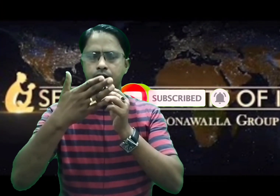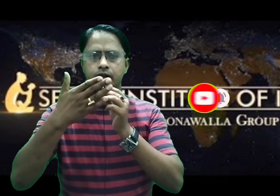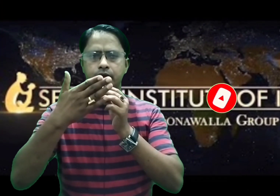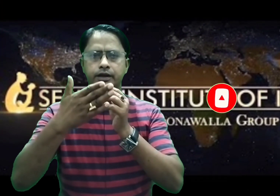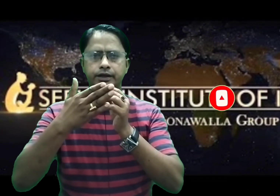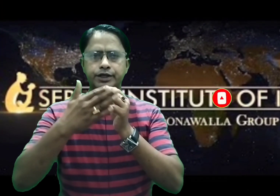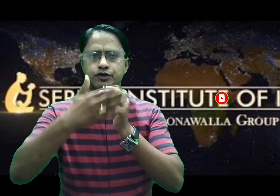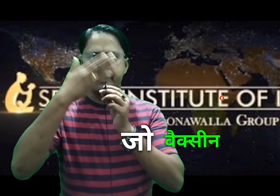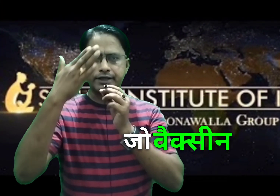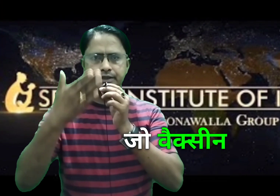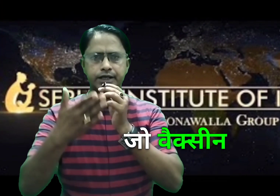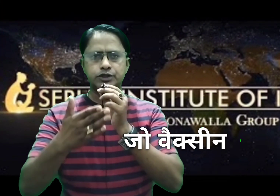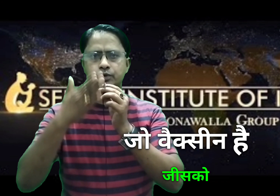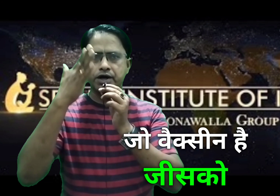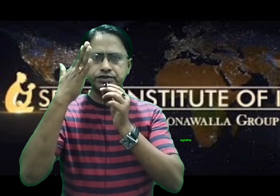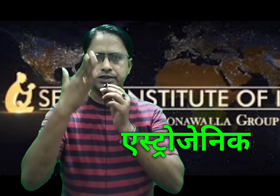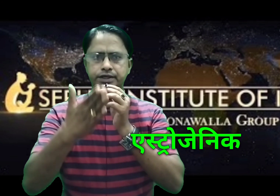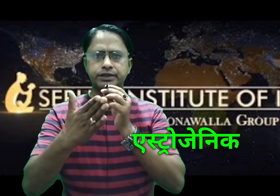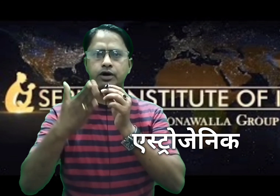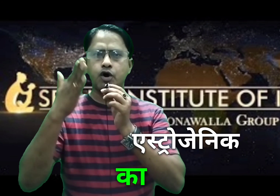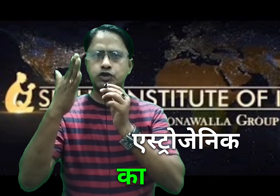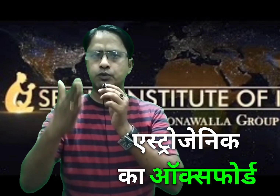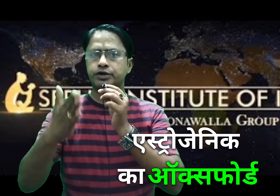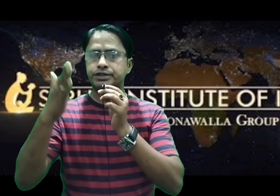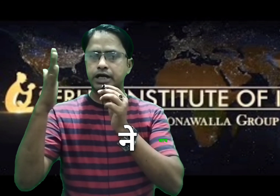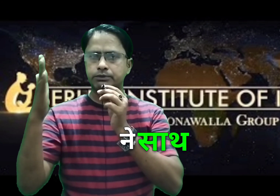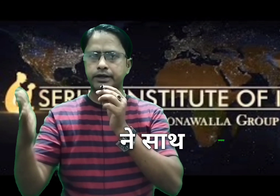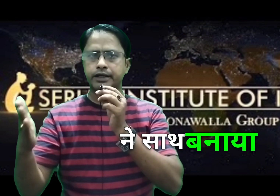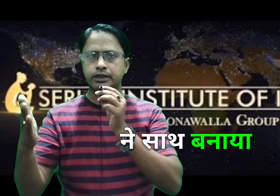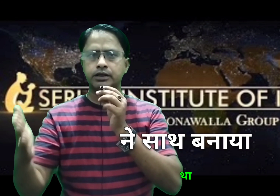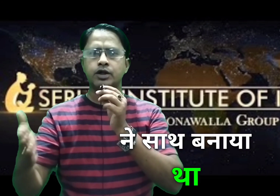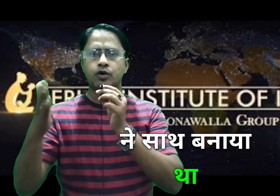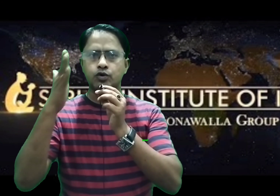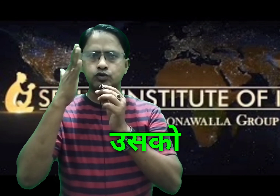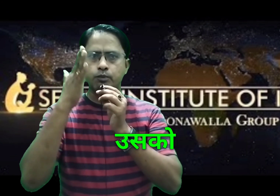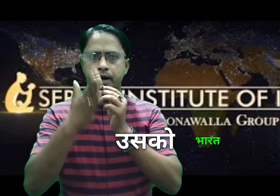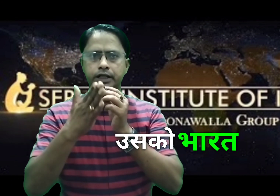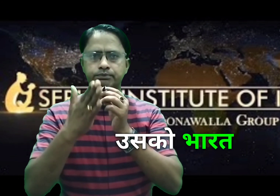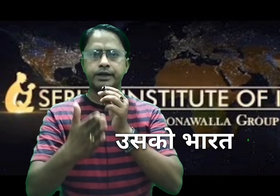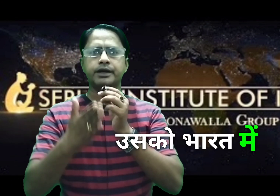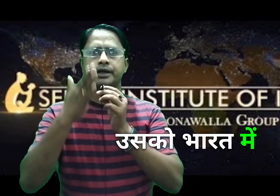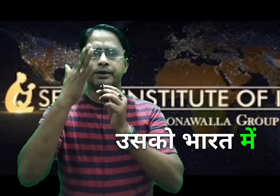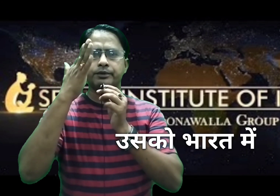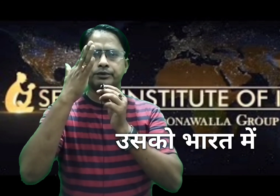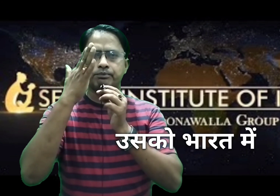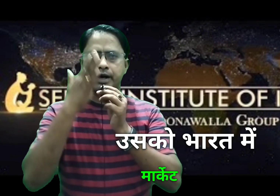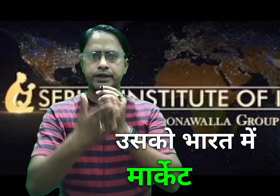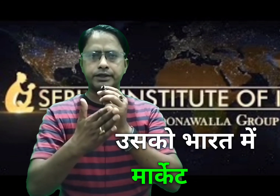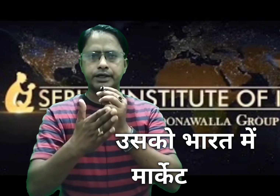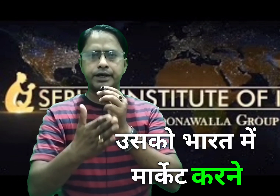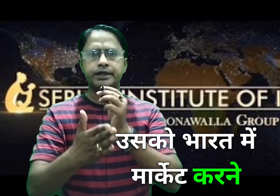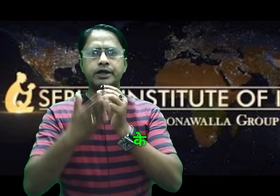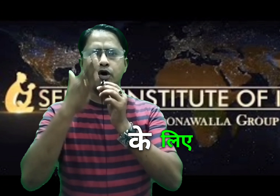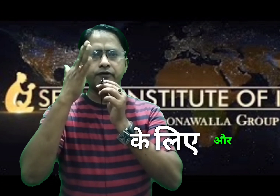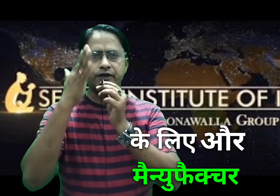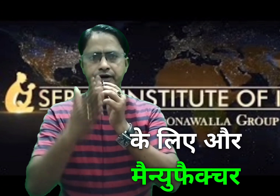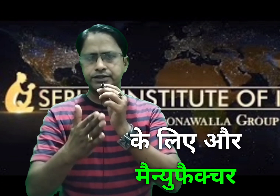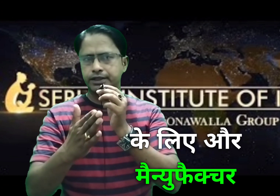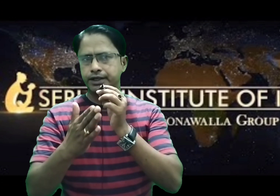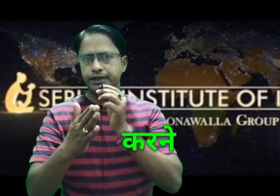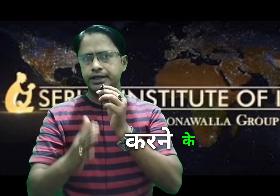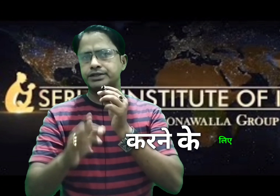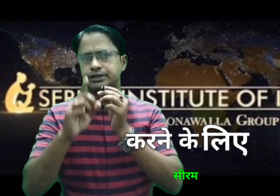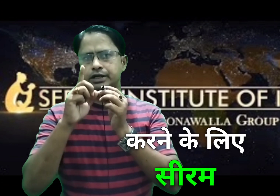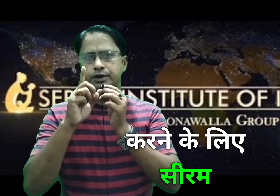उसको ये जो वैक्सीन है जिसको एस्ट्राजेनेका ऑक्सफोर्ड ने साथ बनाया था, उसको भारत में मार्केट